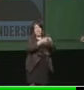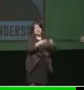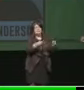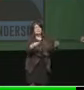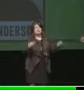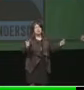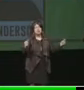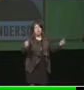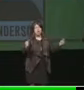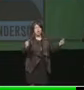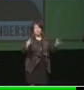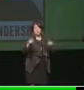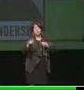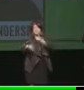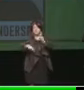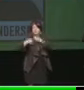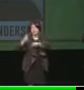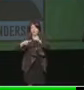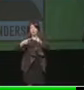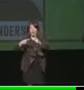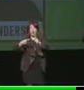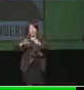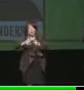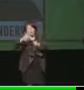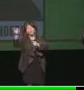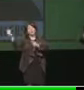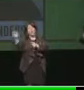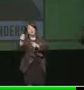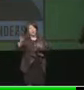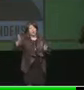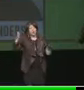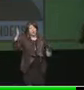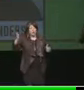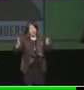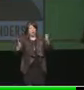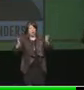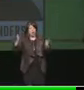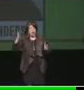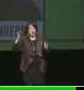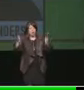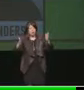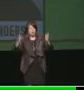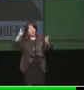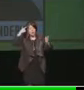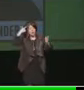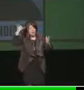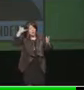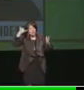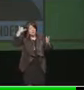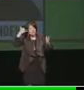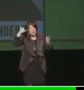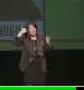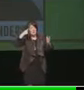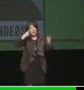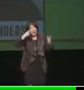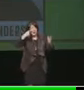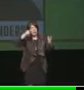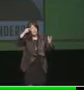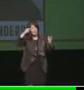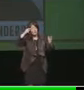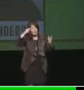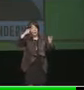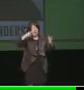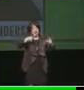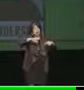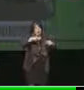viventi e robot che cosa accadrà tra qualche anno quando l'intelligenza artificiale diventerà ancora più pervasiva questo ce lo racconterà